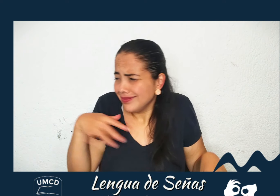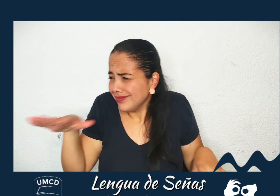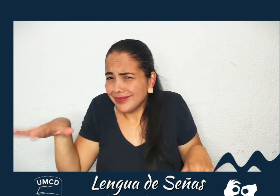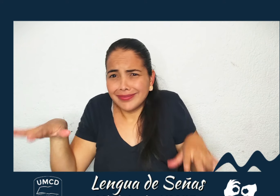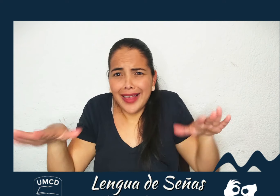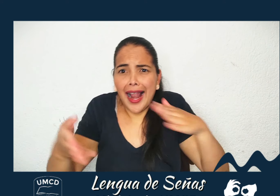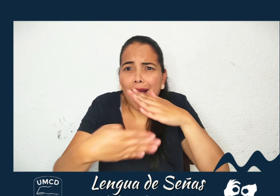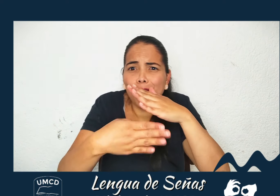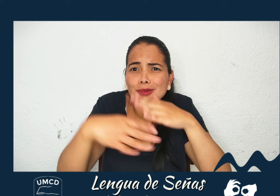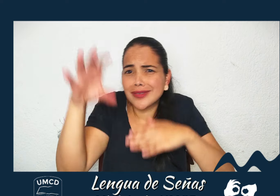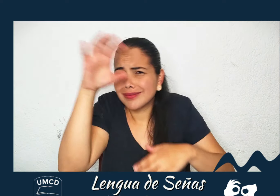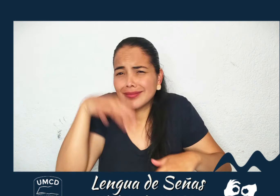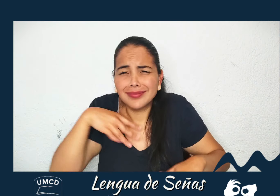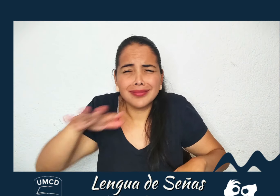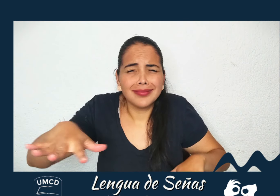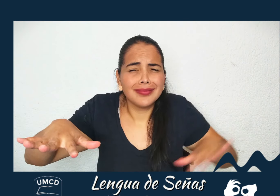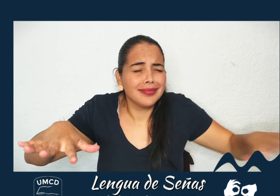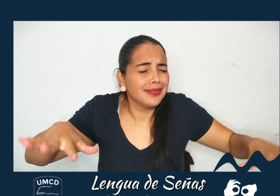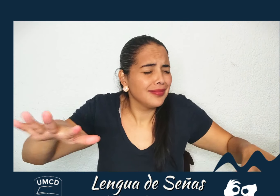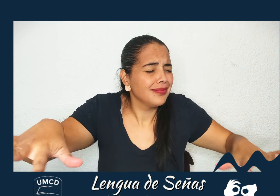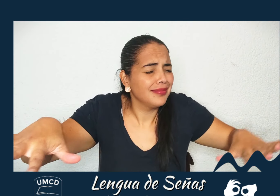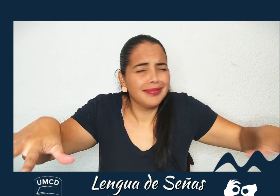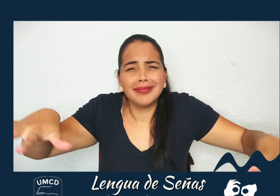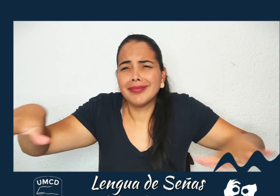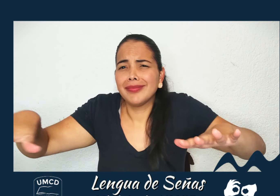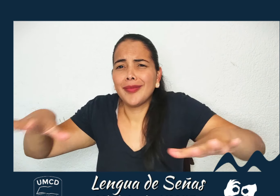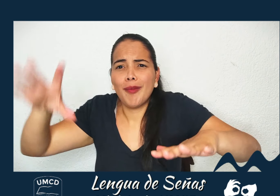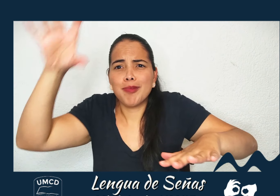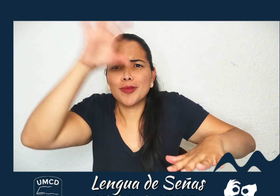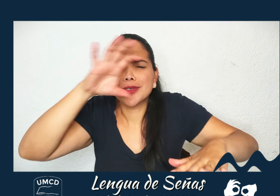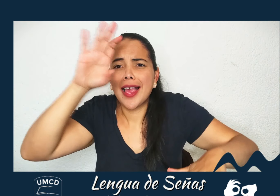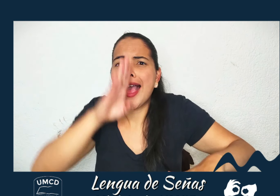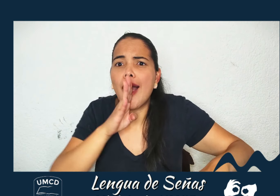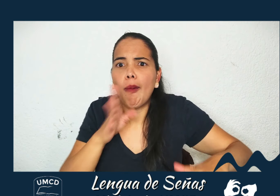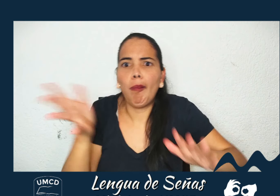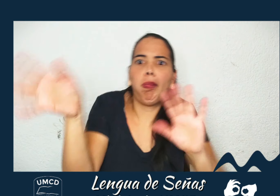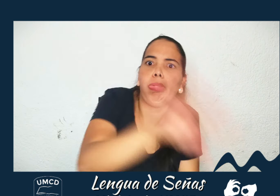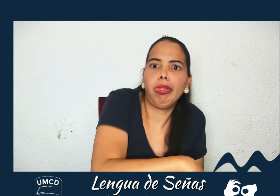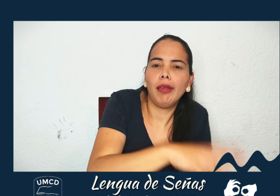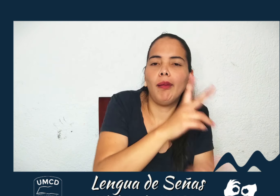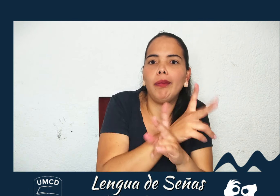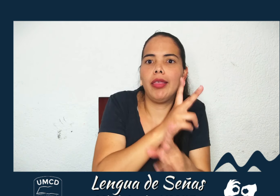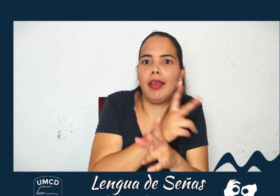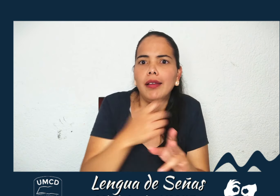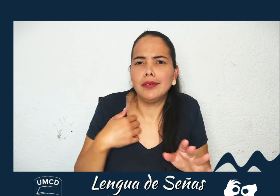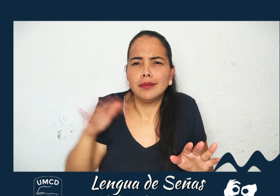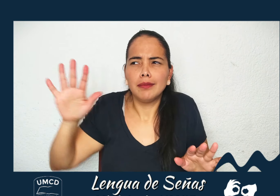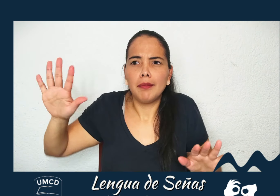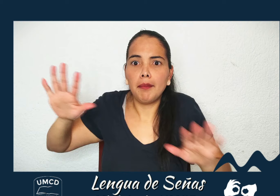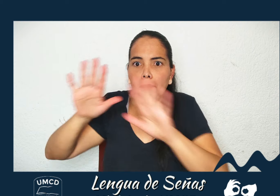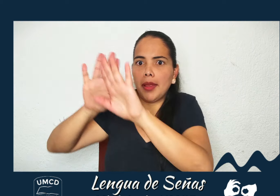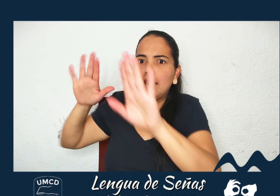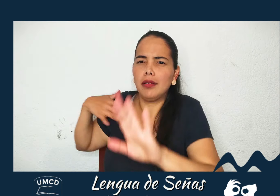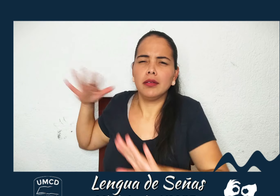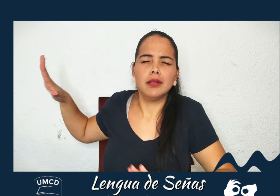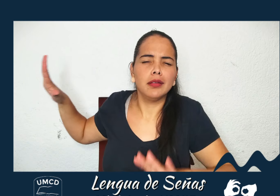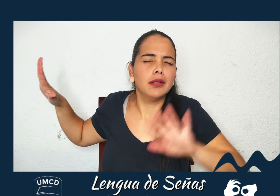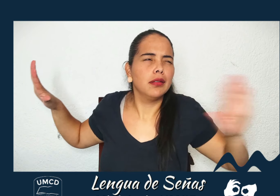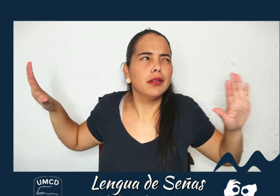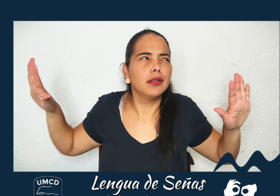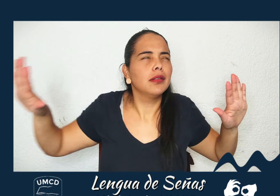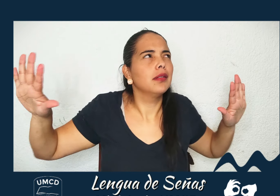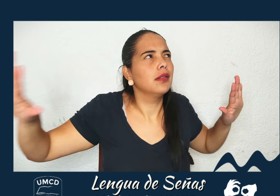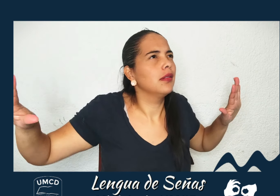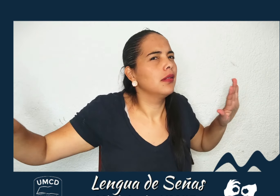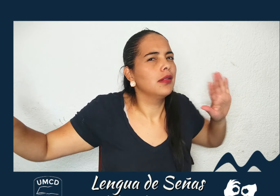de llegar hacia la cocina, utilizaba mis manos para tratar de evitar cualquier obstáculo. Iba tocando la pared, iba